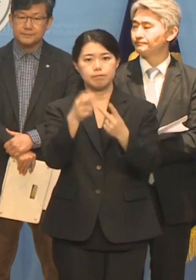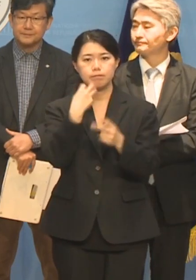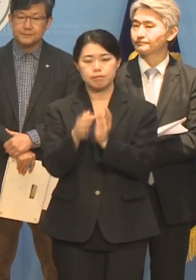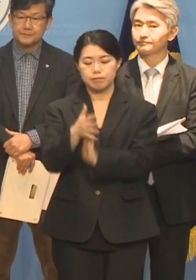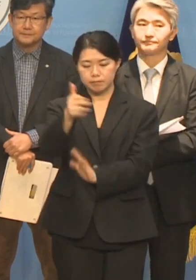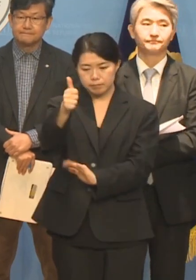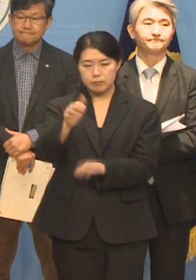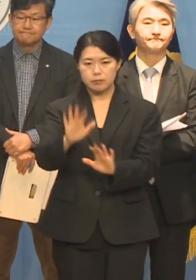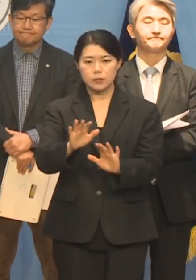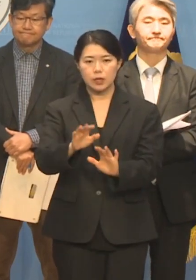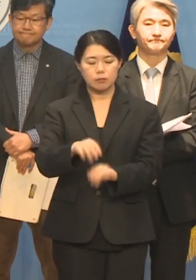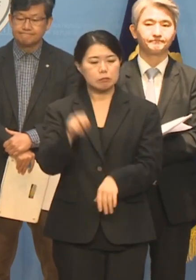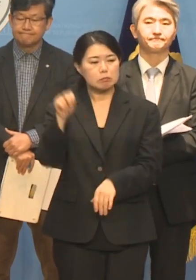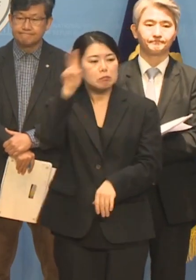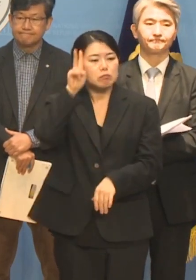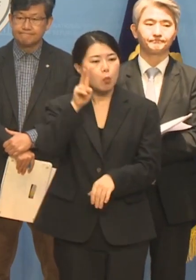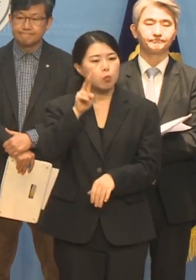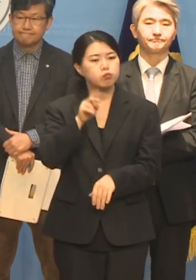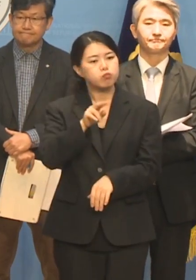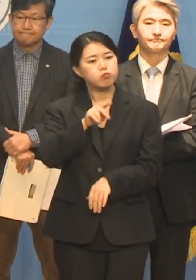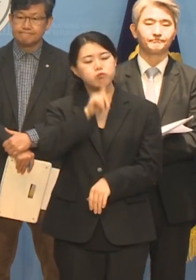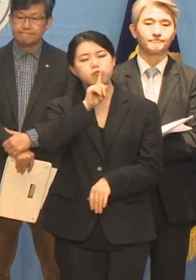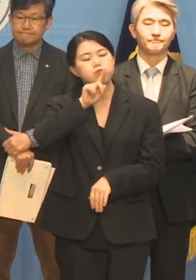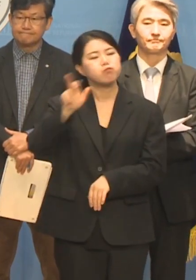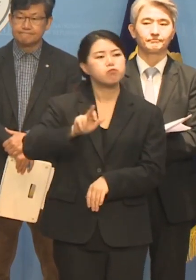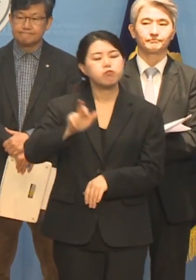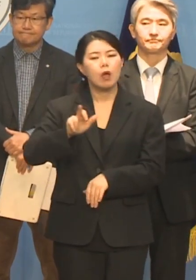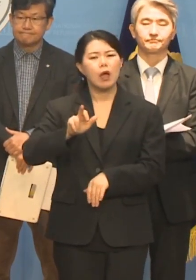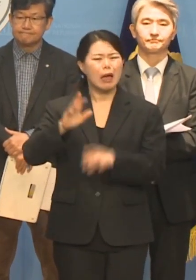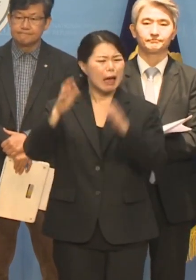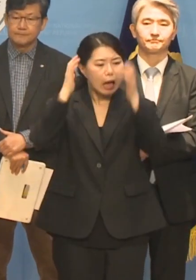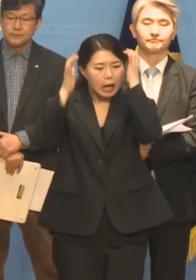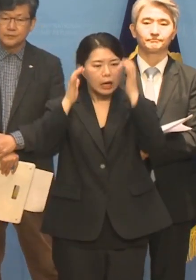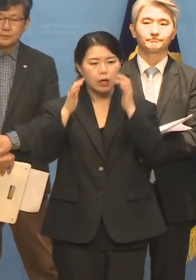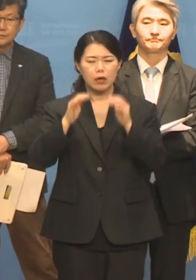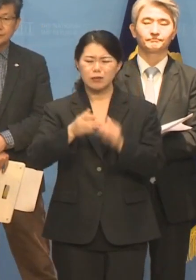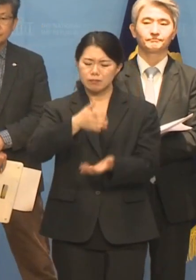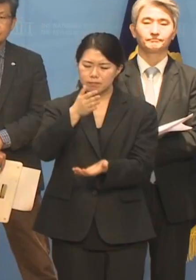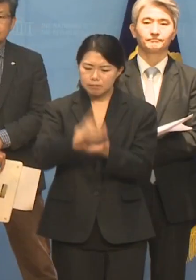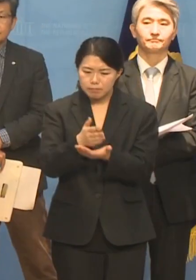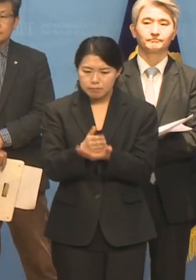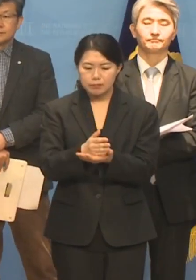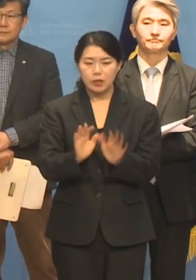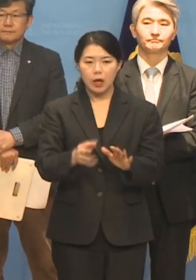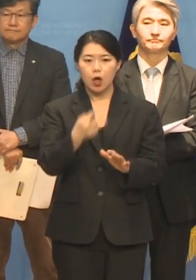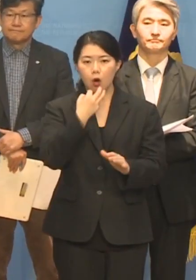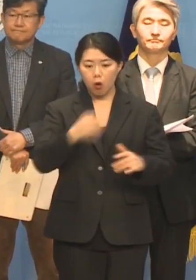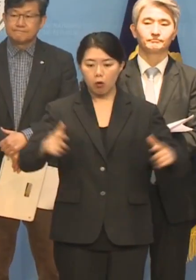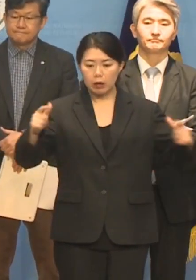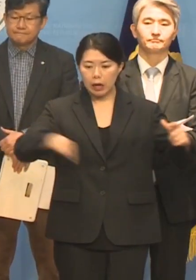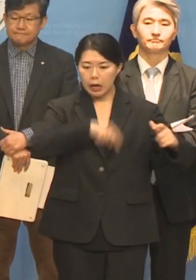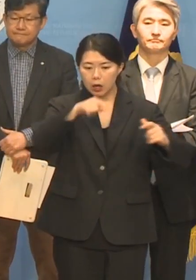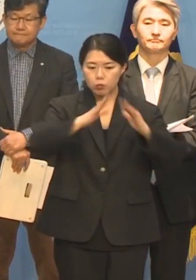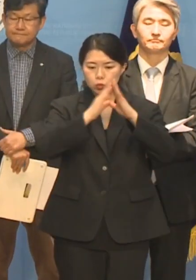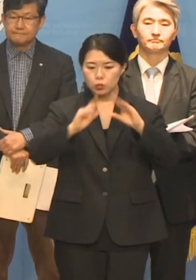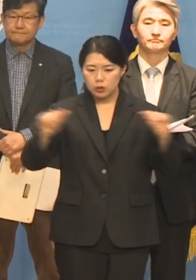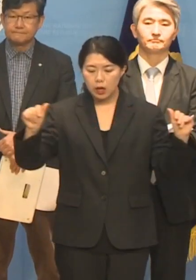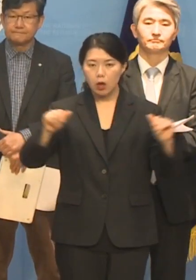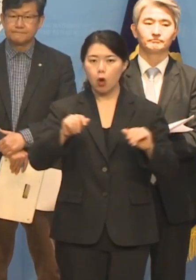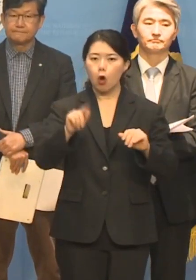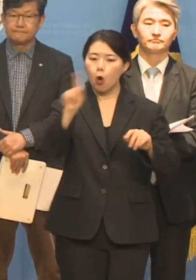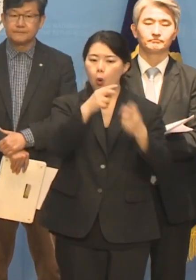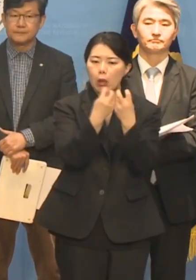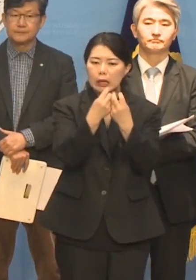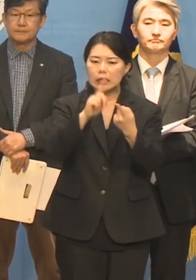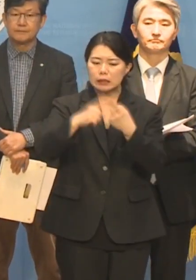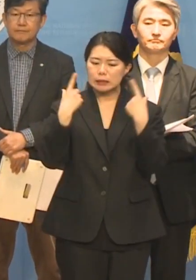시장의 즉흥적인 정책, 이 오락가락한 거, 긴 호흡에서 서울 지역의 부동산을 어떻게 할 거냐에 대한 일관성이